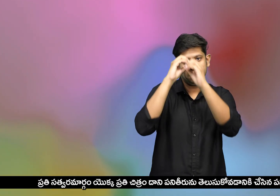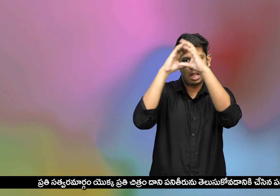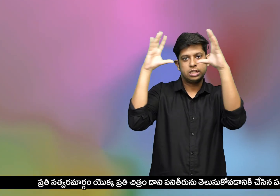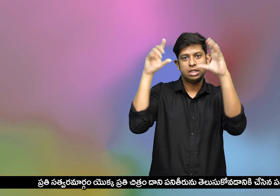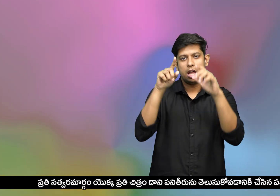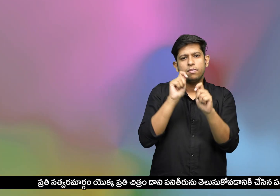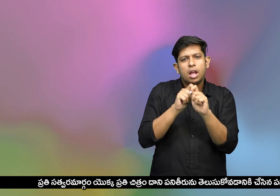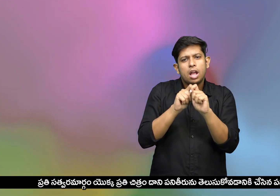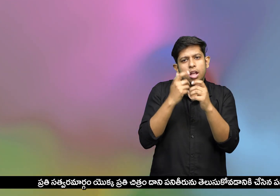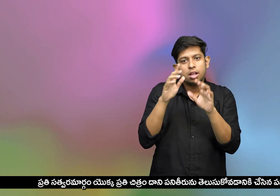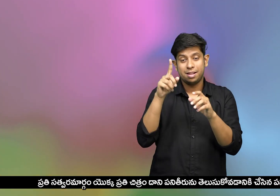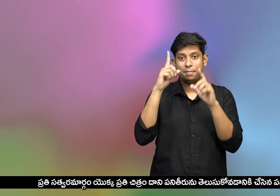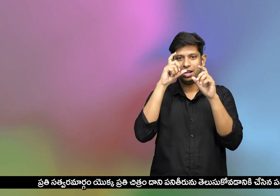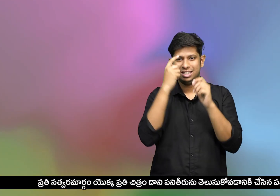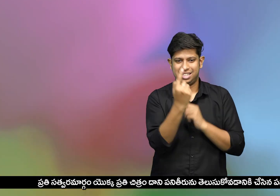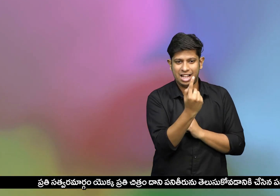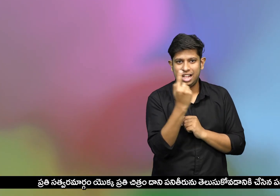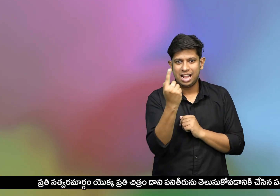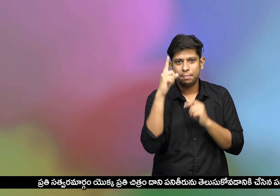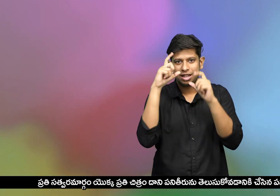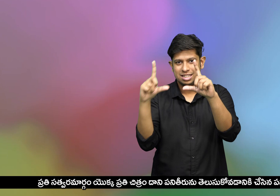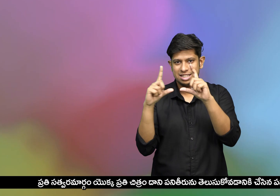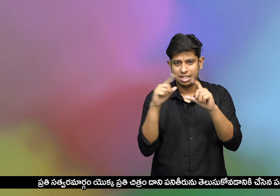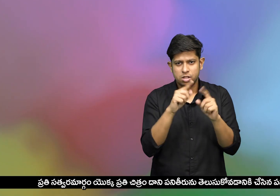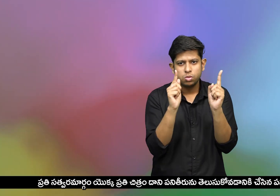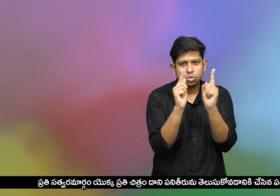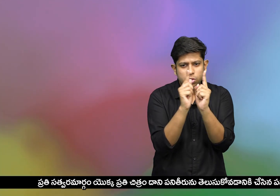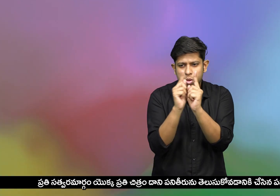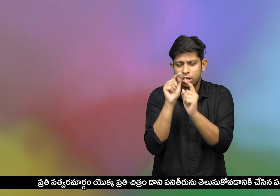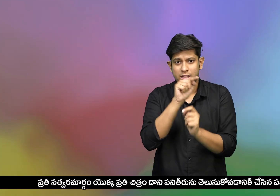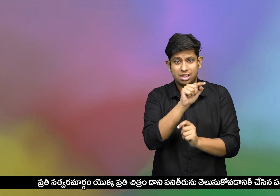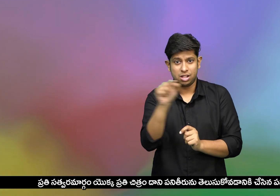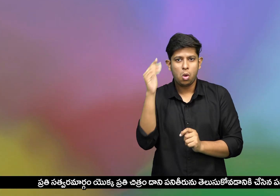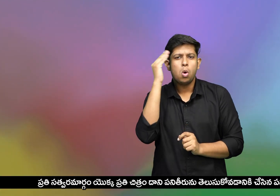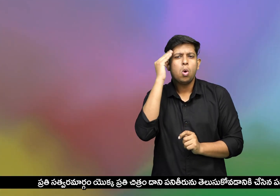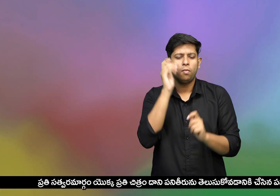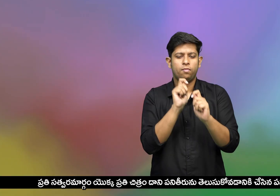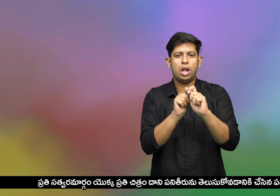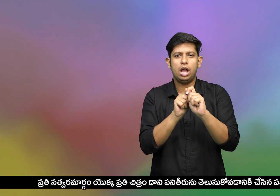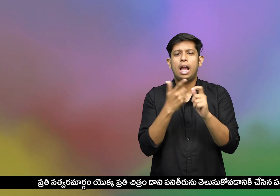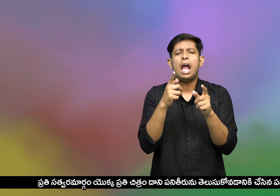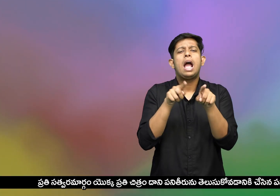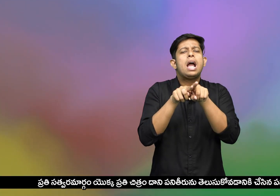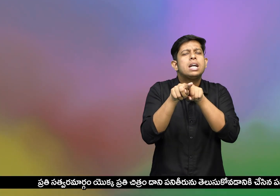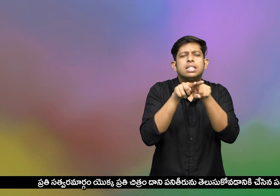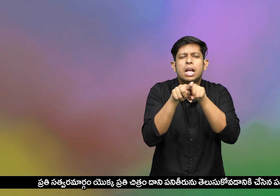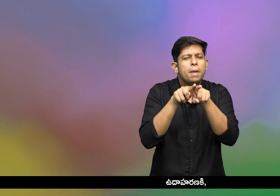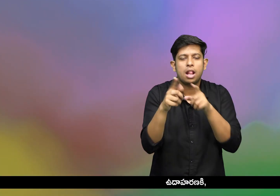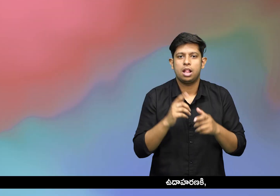ప్రతి సత్వర మార్గం యొక్క ప్రతి చిత్రం దాని పనితీరును తెలుసుకోవడానికి చేసిన పనిని ఊహించండి.